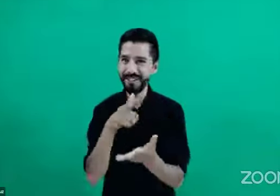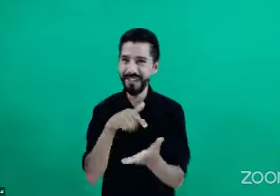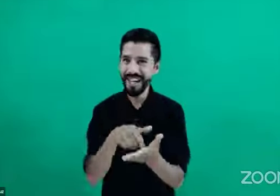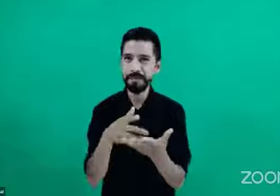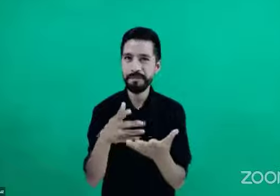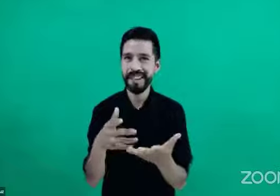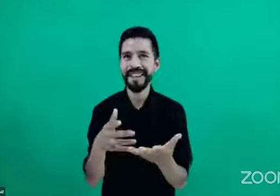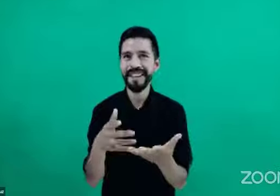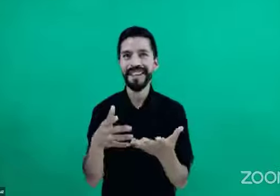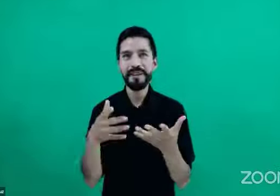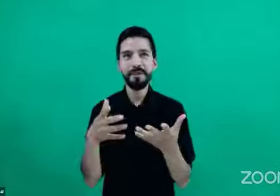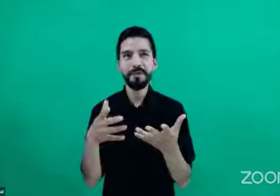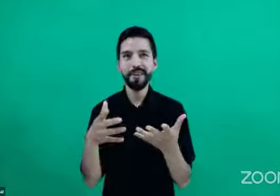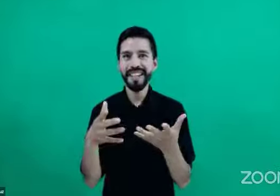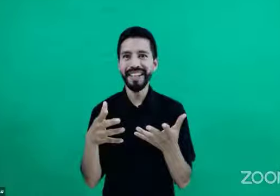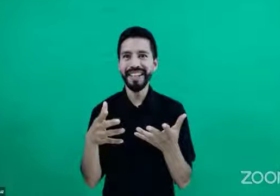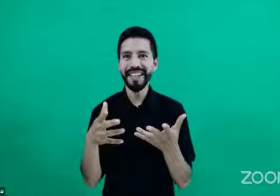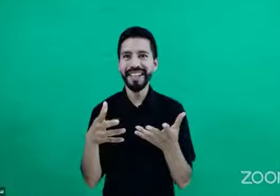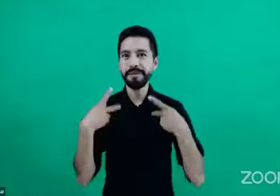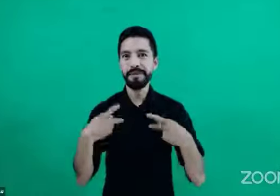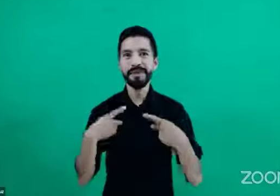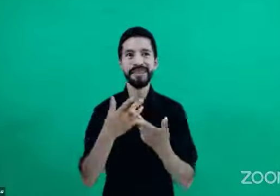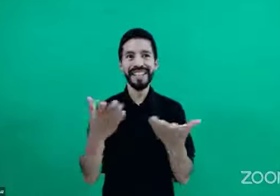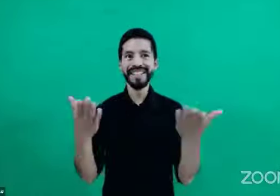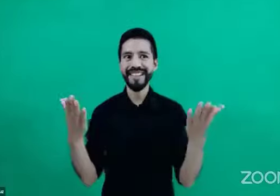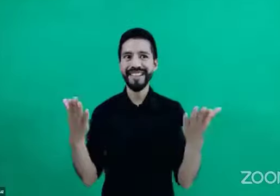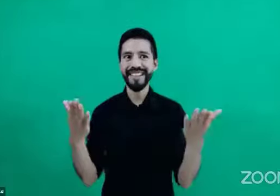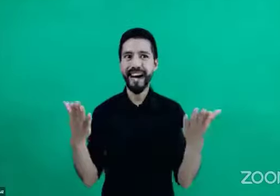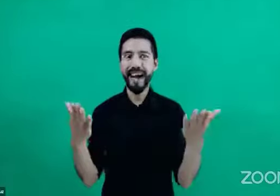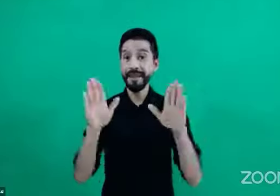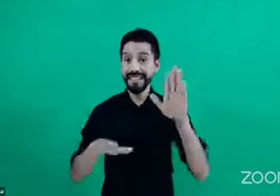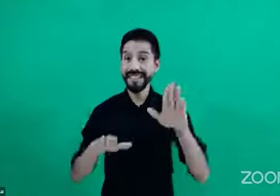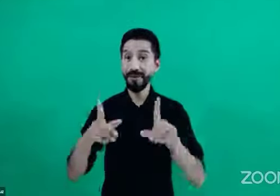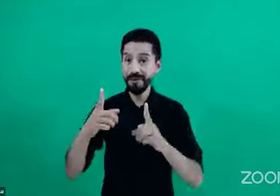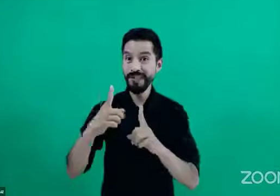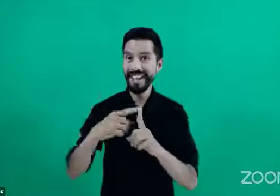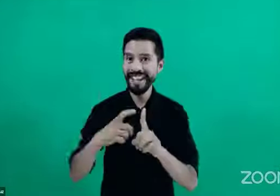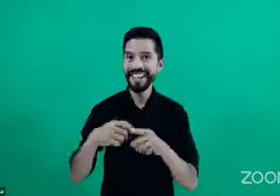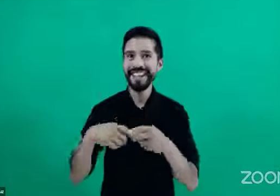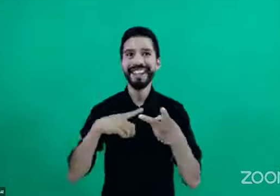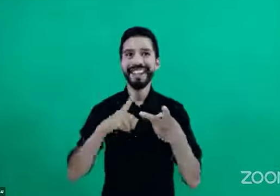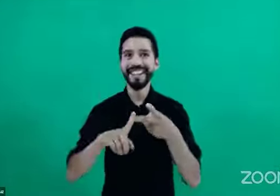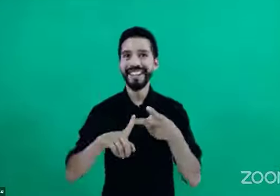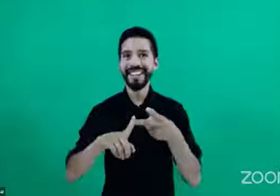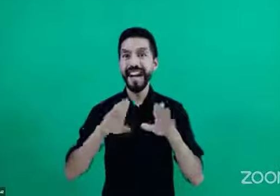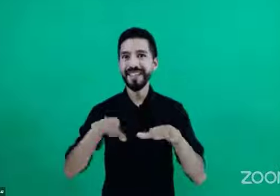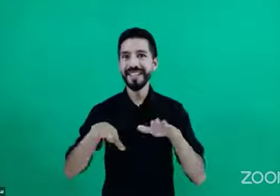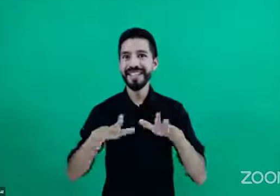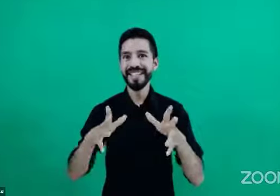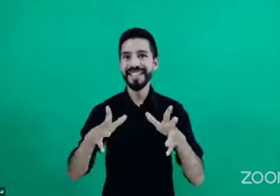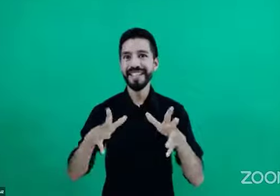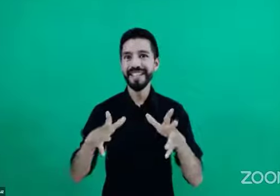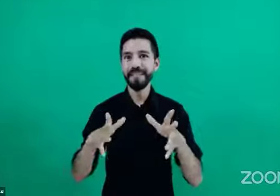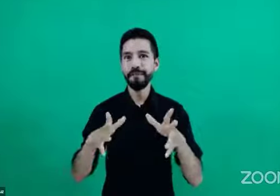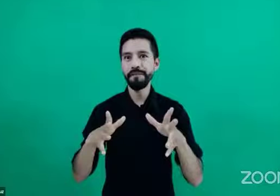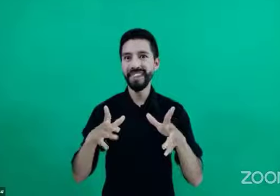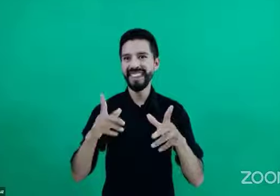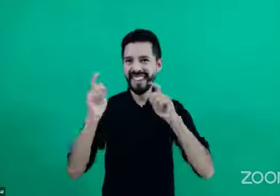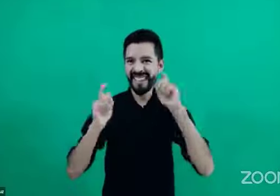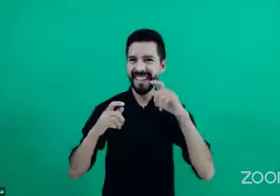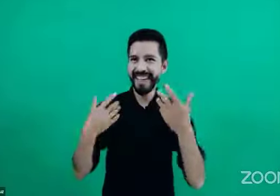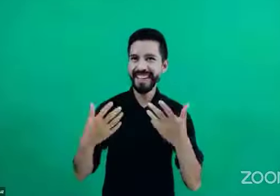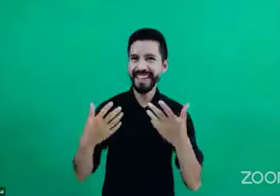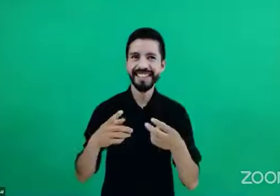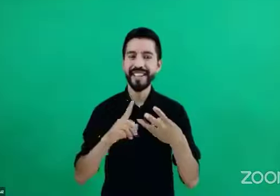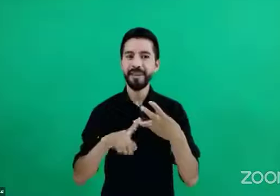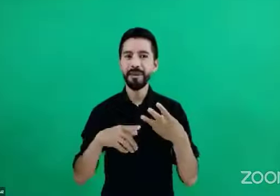de los lugares porque las personas a veces se burlan, a veces te